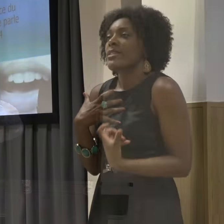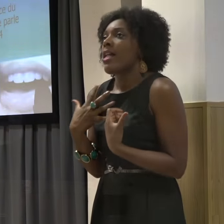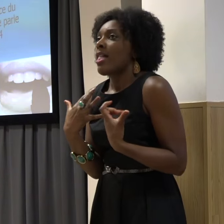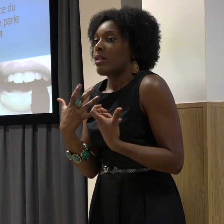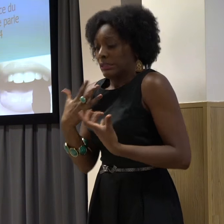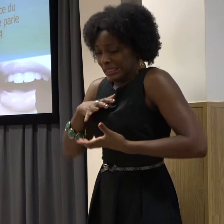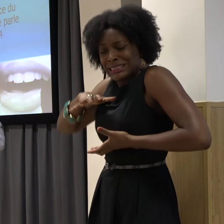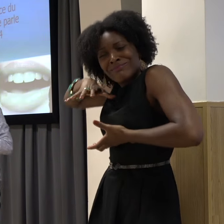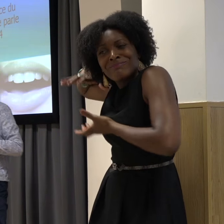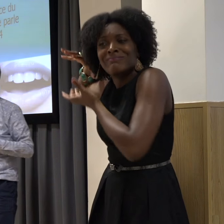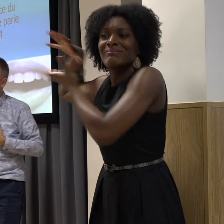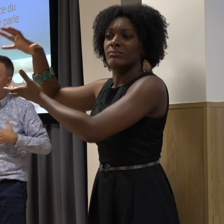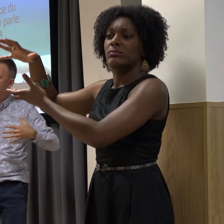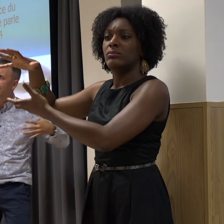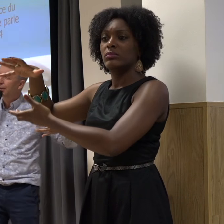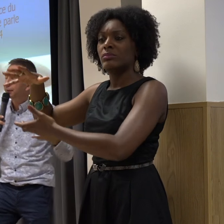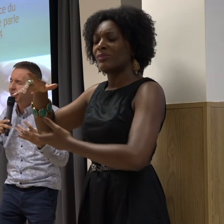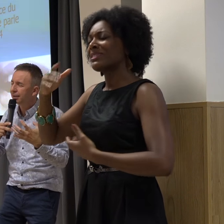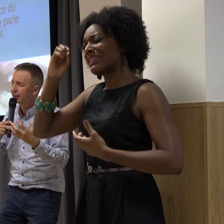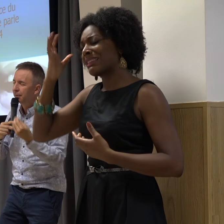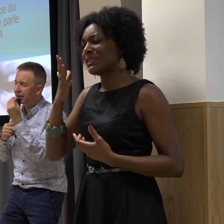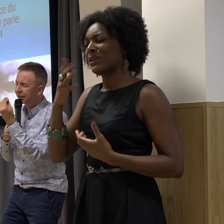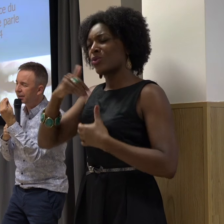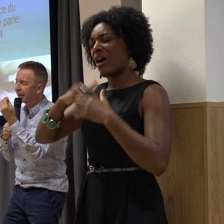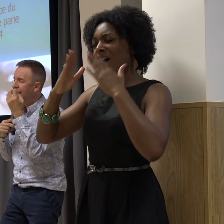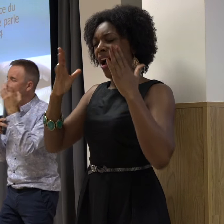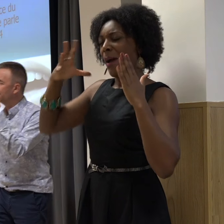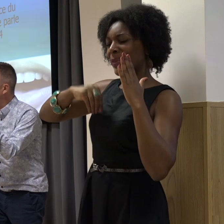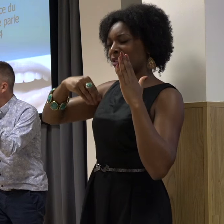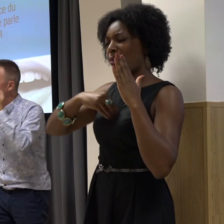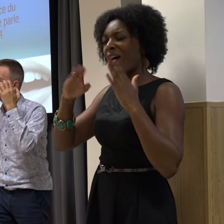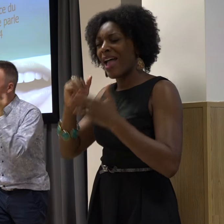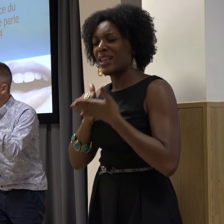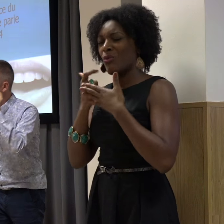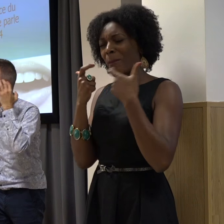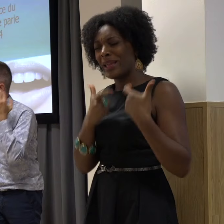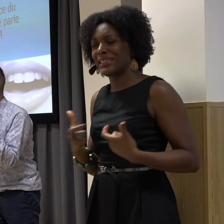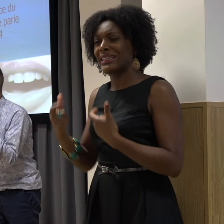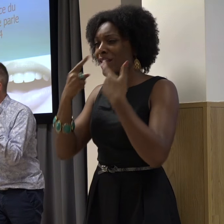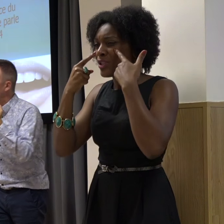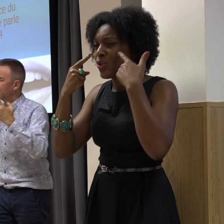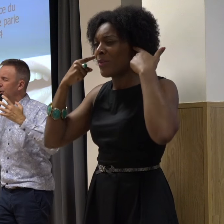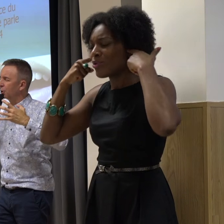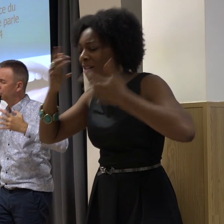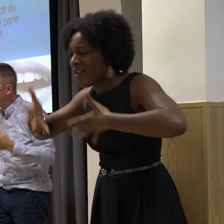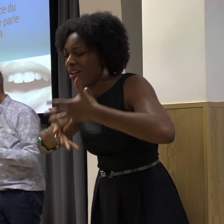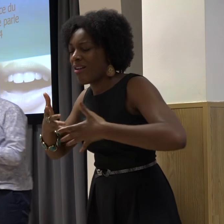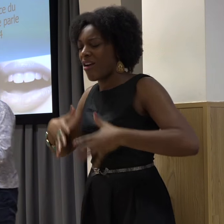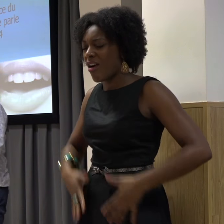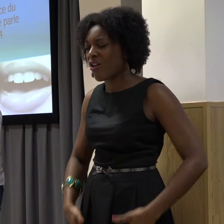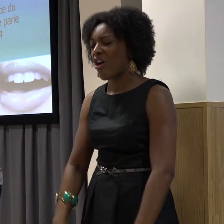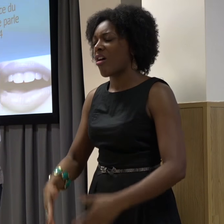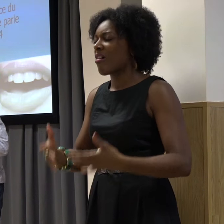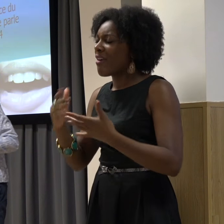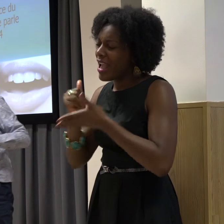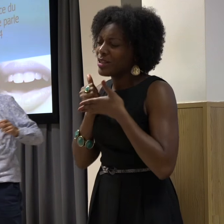du Saint-Esprit. Saint-Esprit, tu habites en moi. Viens, maîtrise, aide-moi dans mes yeux, dans mes oreilles, dans toutes les parties